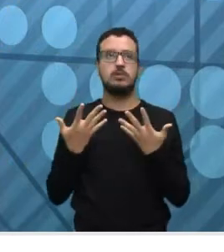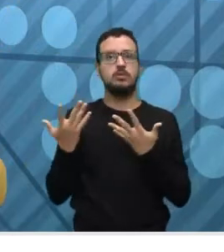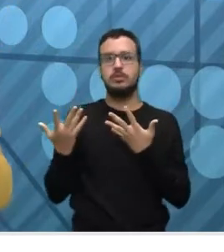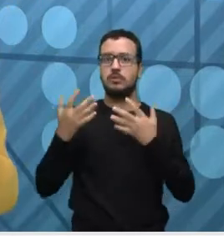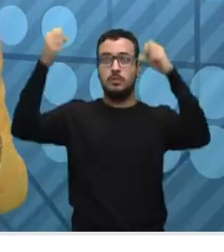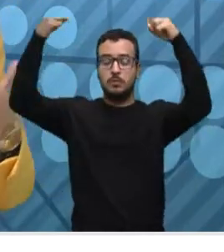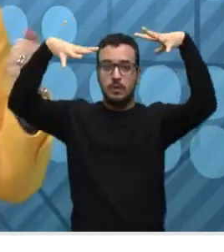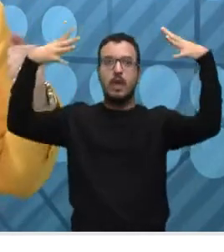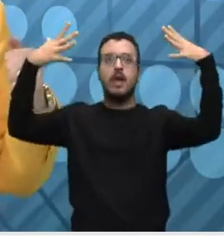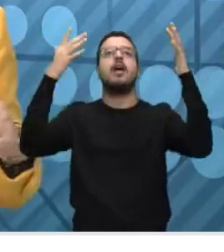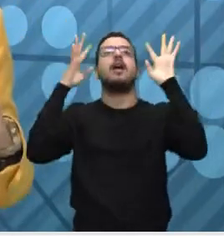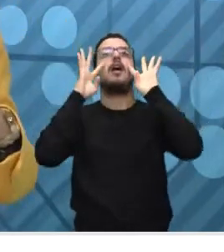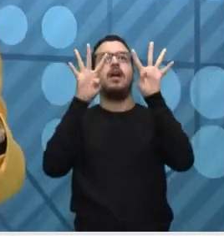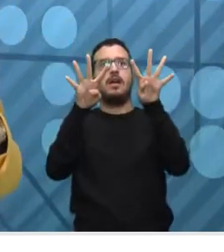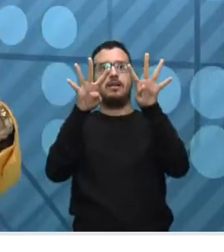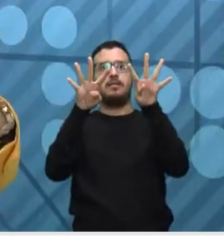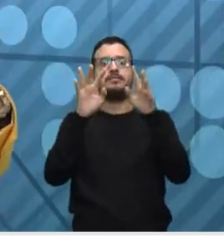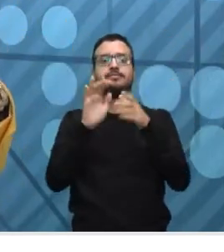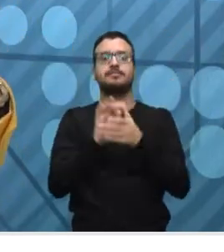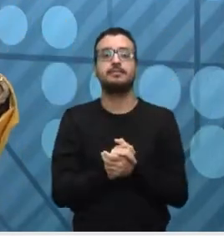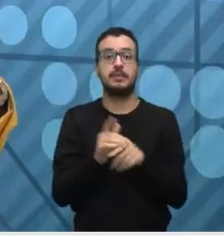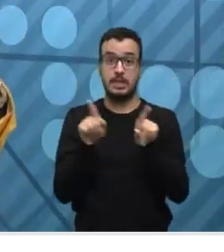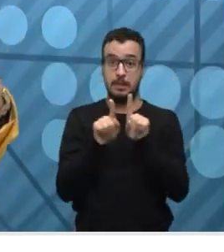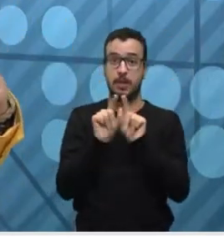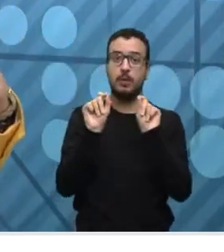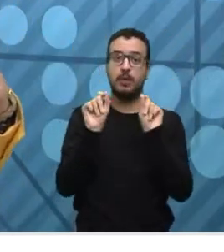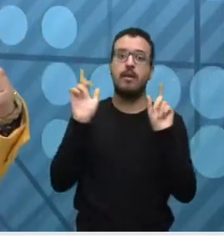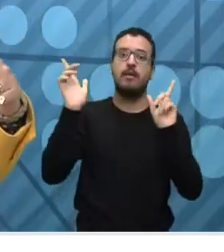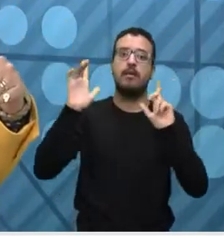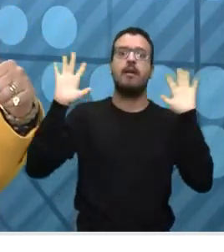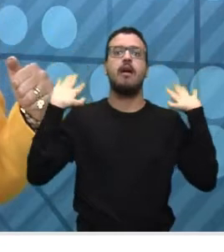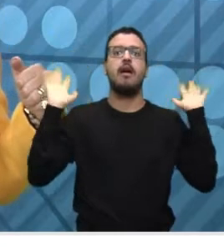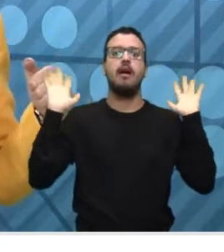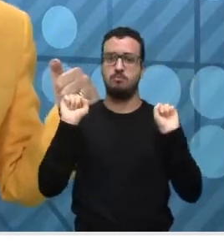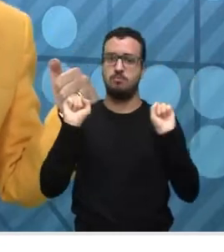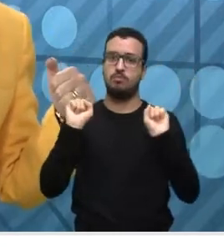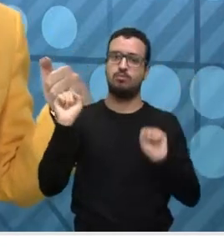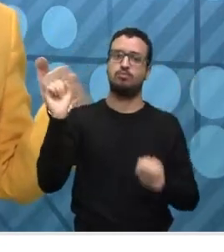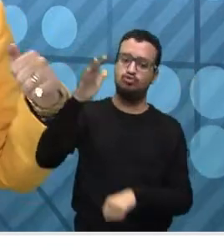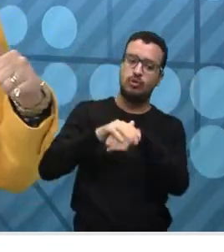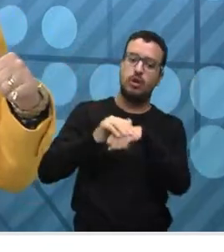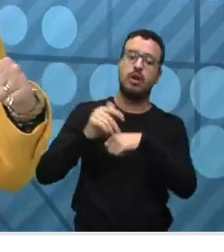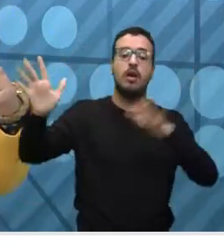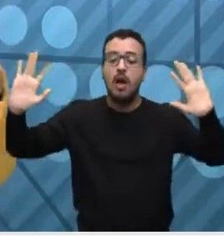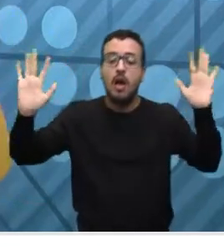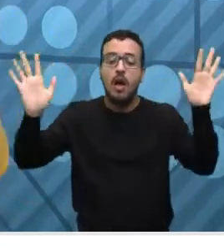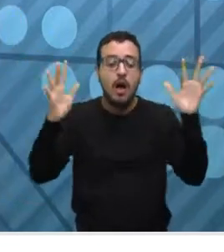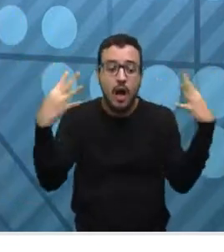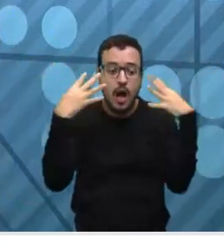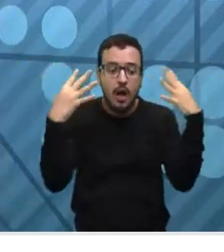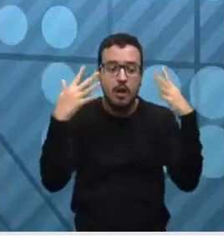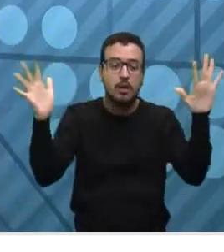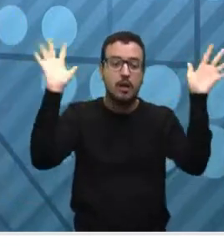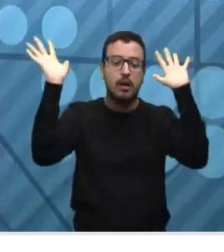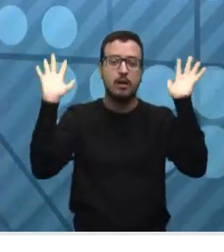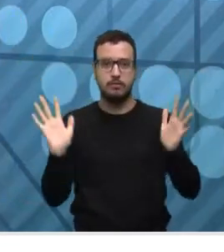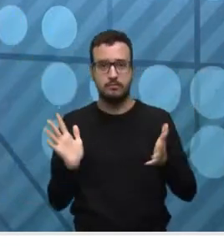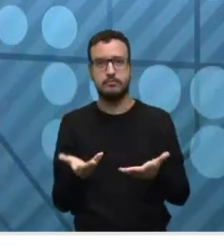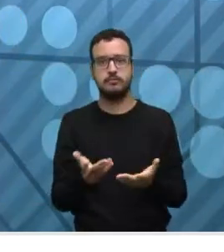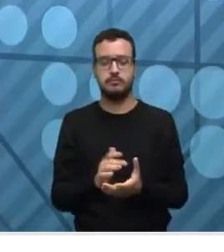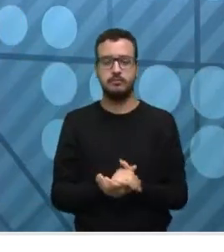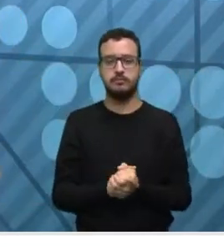está um pouco mais distante. Uma outra estratégia é acenar mesmo, né? Quer chamar o surdo? Acena e ele te vê e aí ele vem e vocês